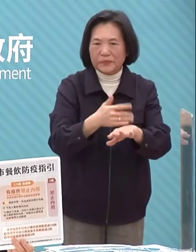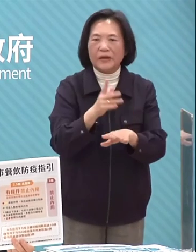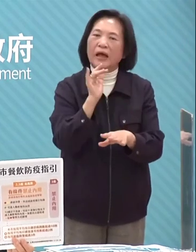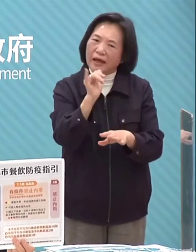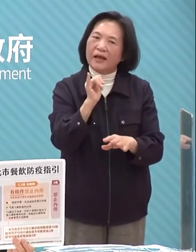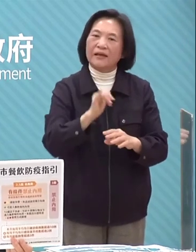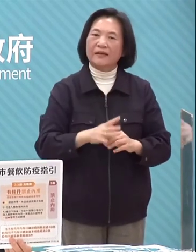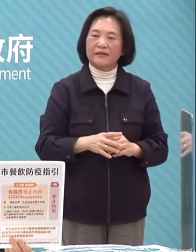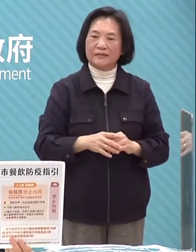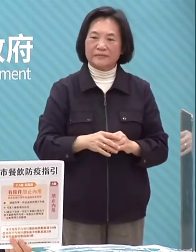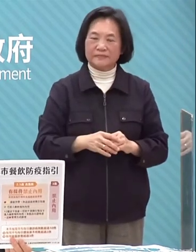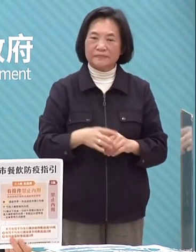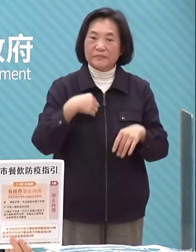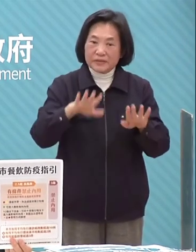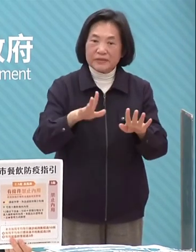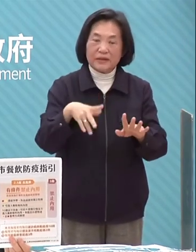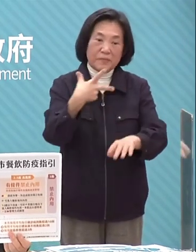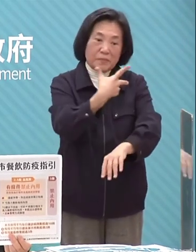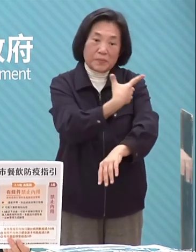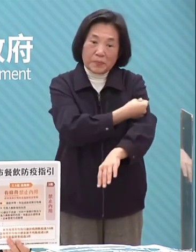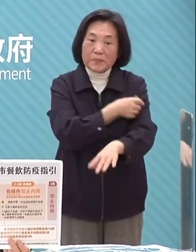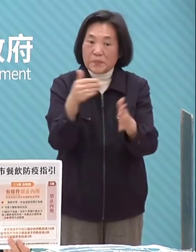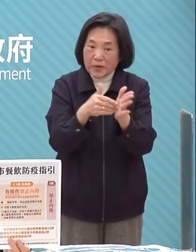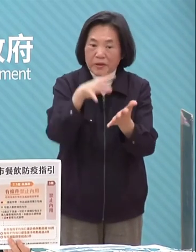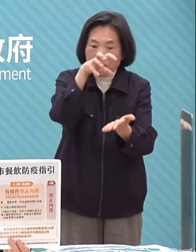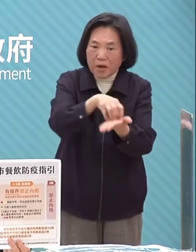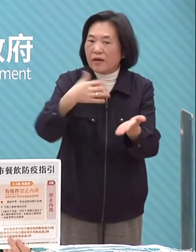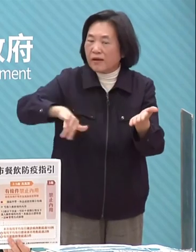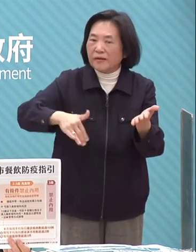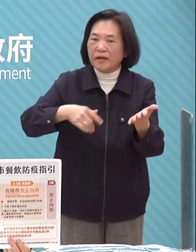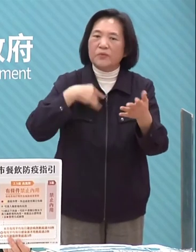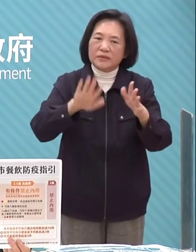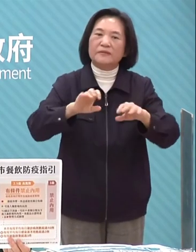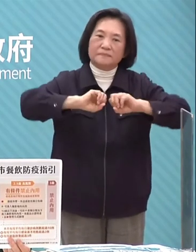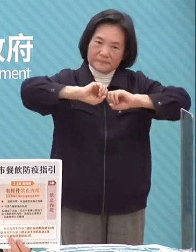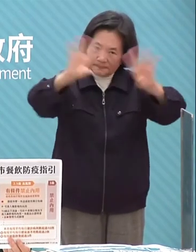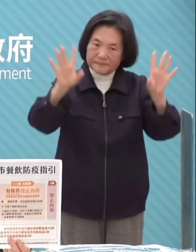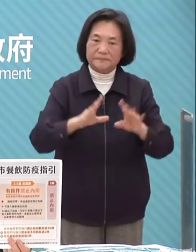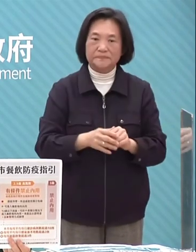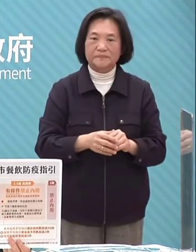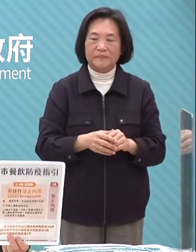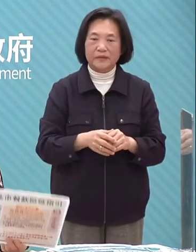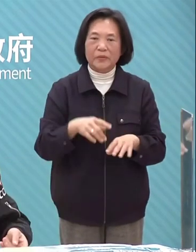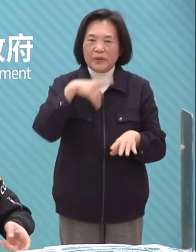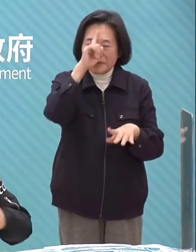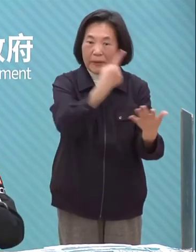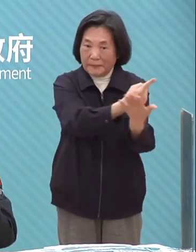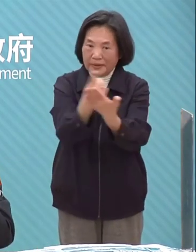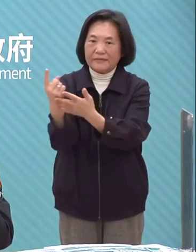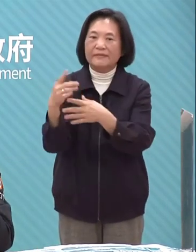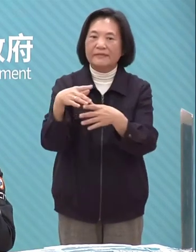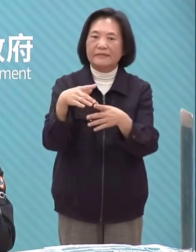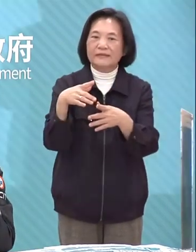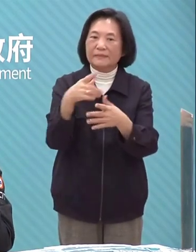样的在还没有疫苗护照的使用情形下来的，我们是呼吁顾客要分两个来